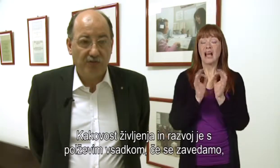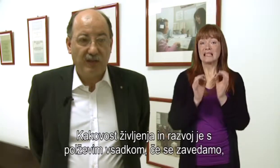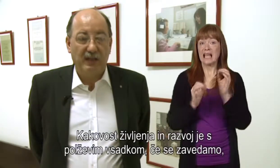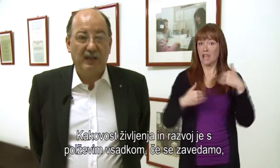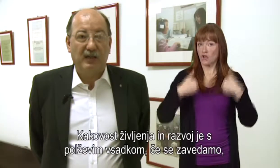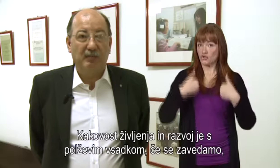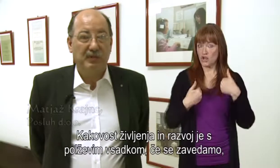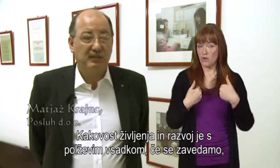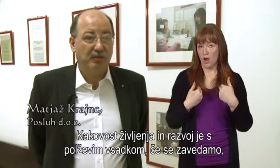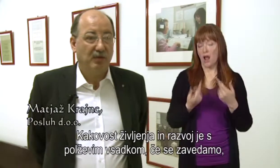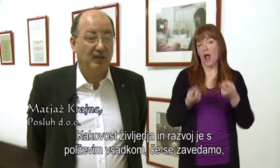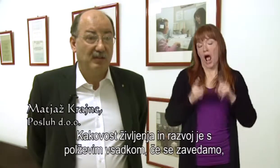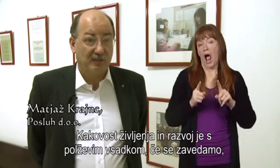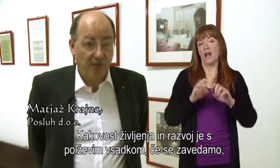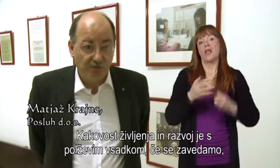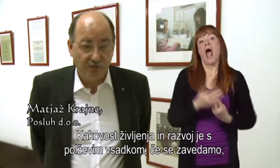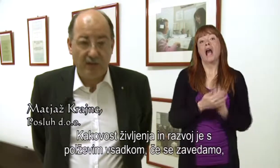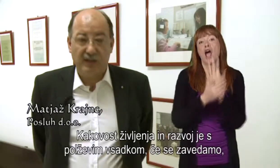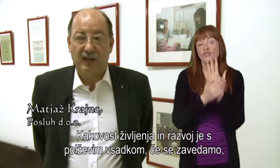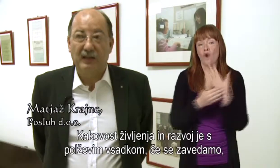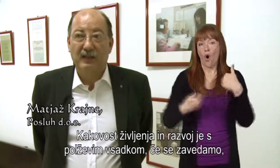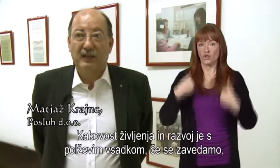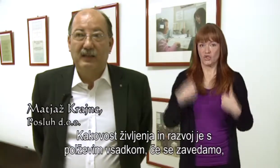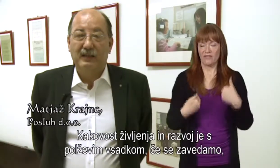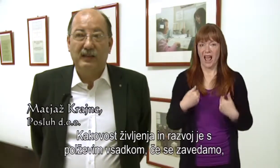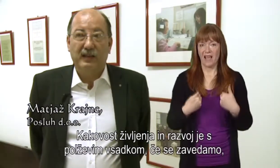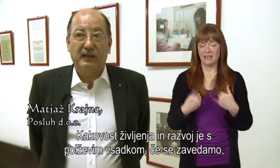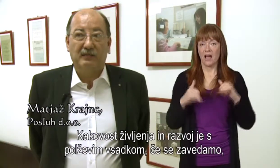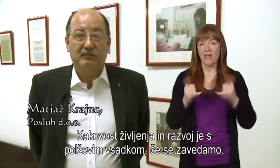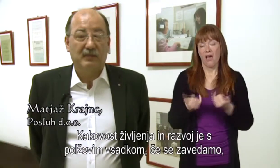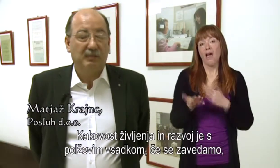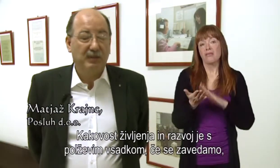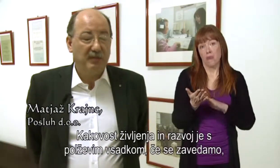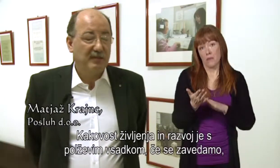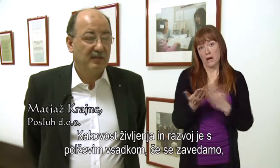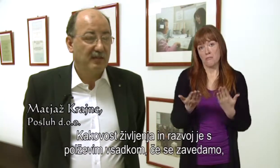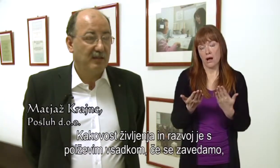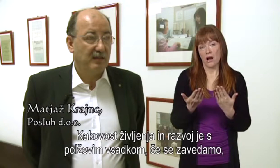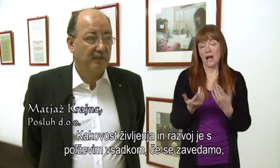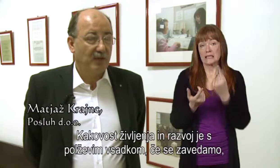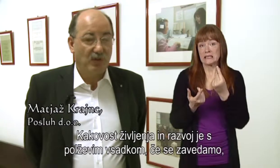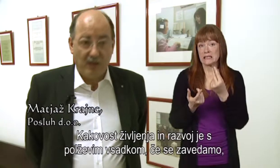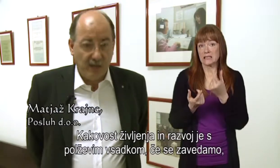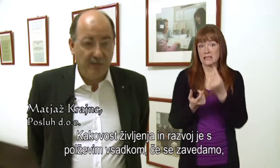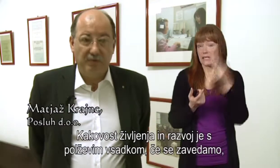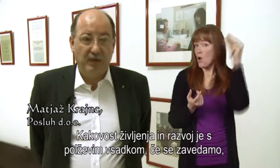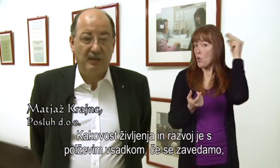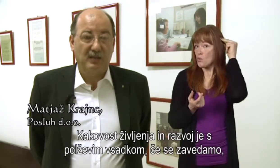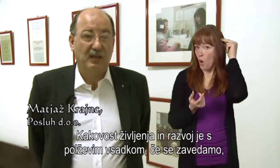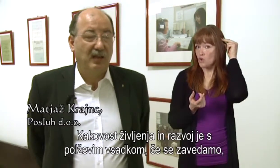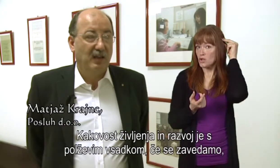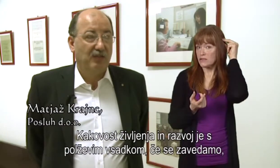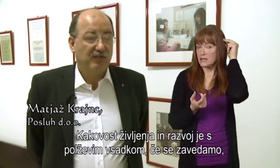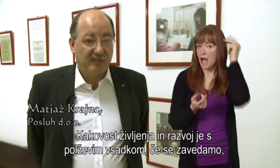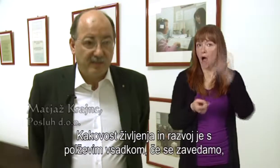Kvaliteta življenja ali pa sploh razvoj življenja je, na primer, z kohlearnimi